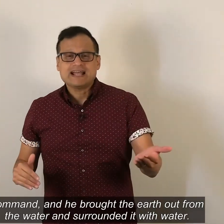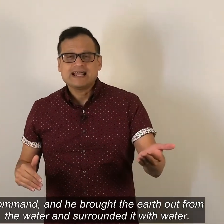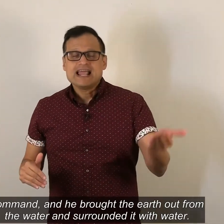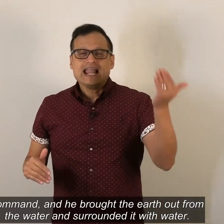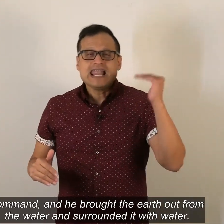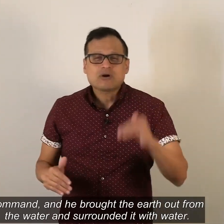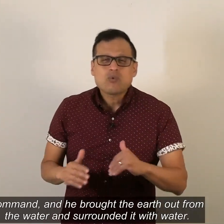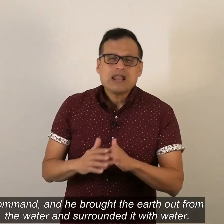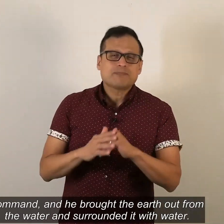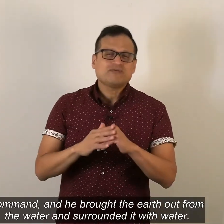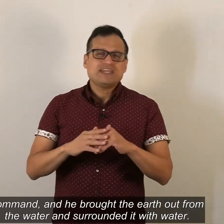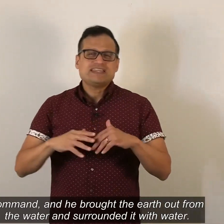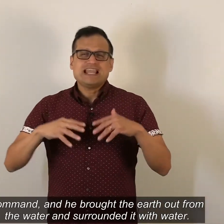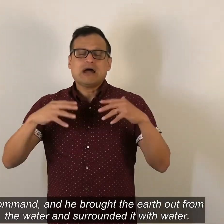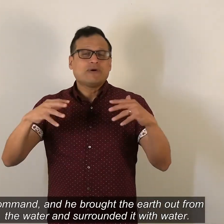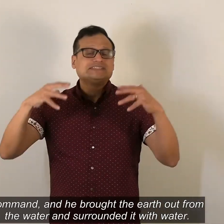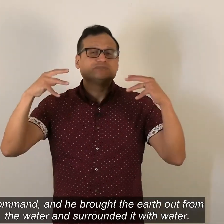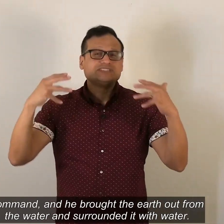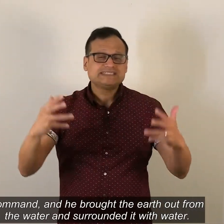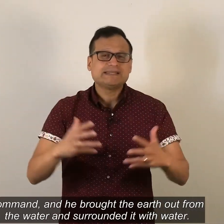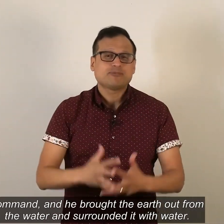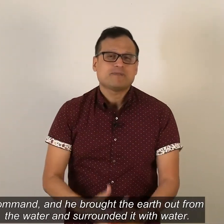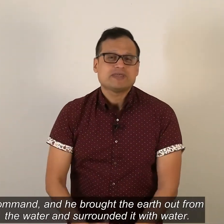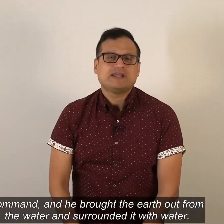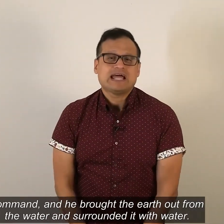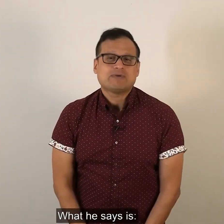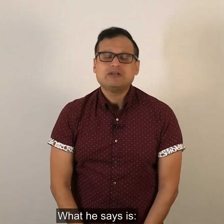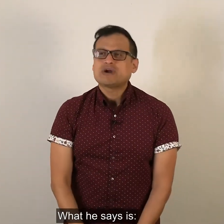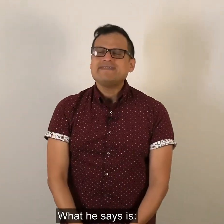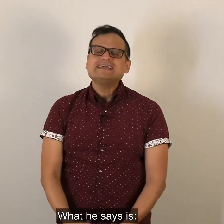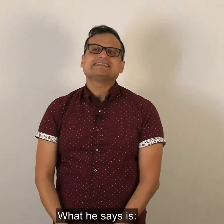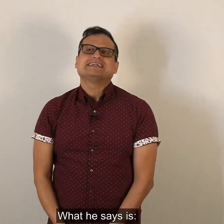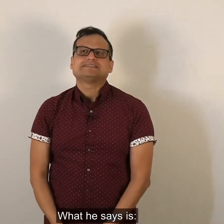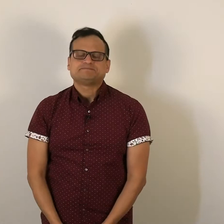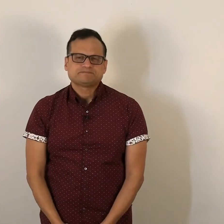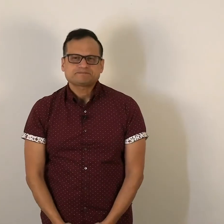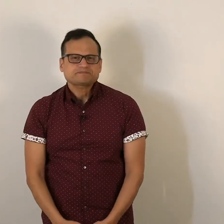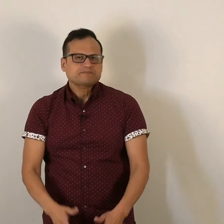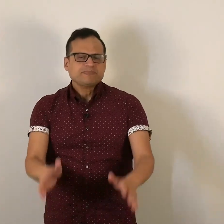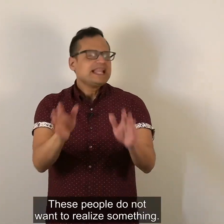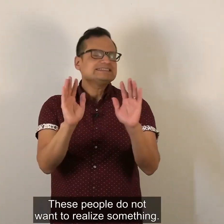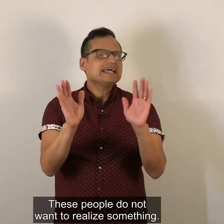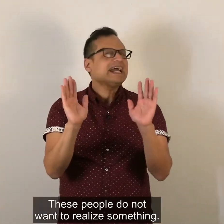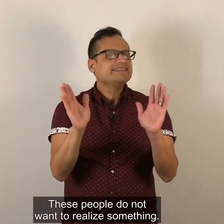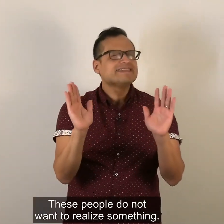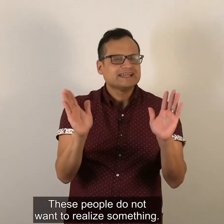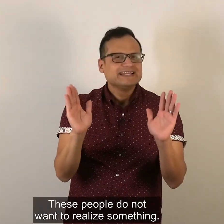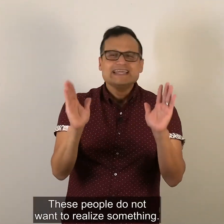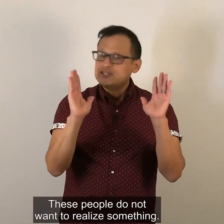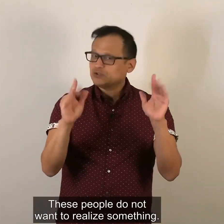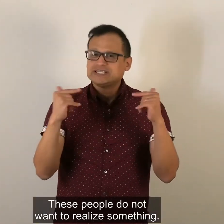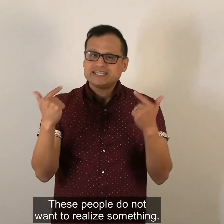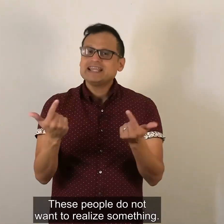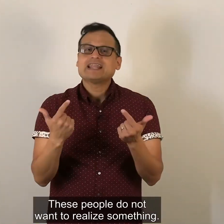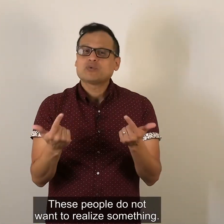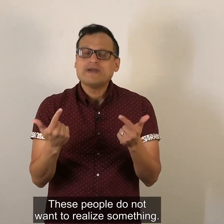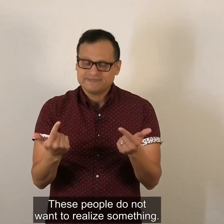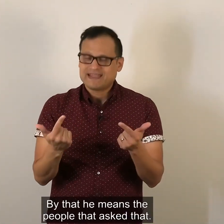la cual proviene del agua y subsiste por medio del agua. Y lo que dice es, Esta gente no se quiere dar cuenta de